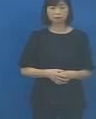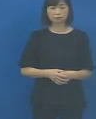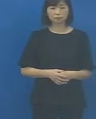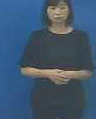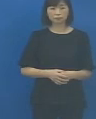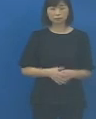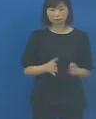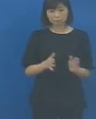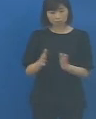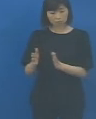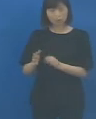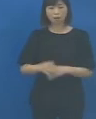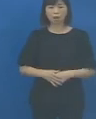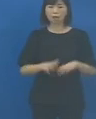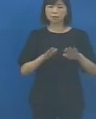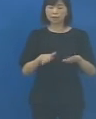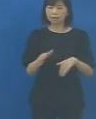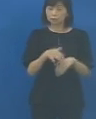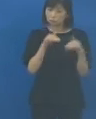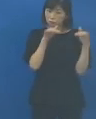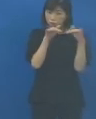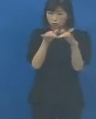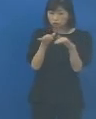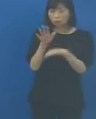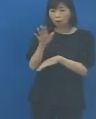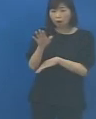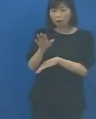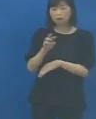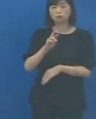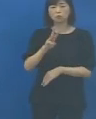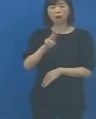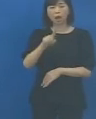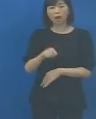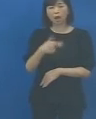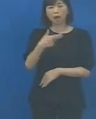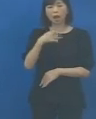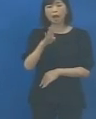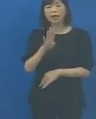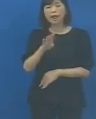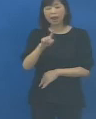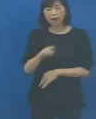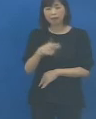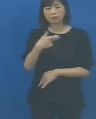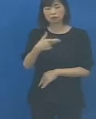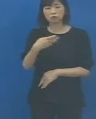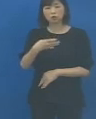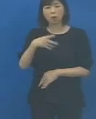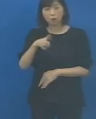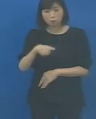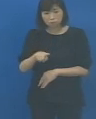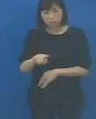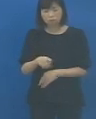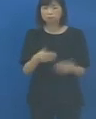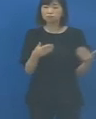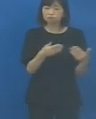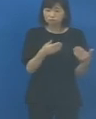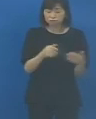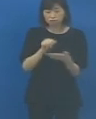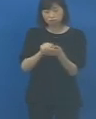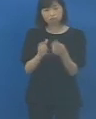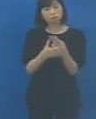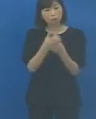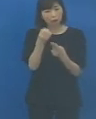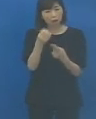それから、最近注目されてますワーケーションで、ございますけれども、これについてはあの日本経団